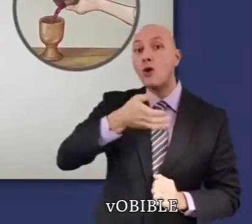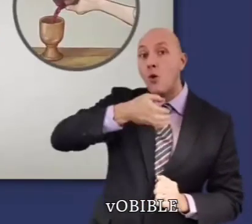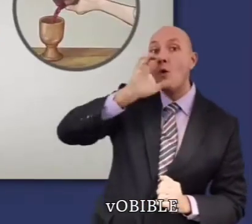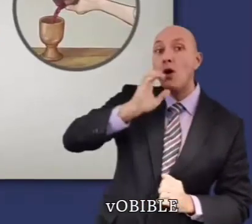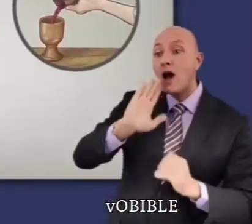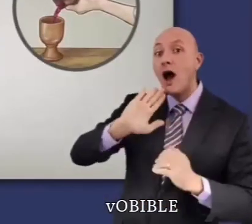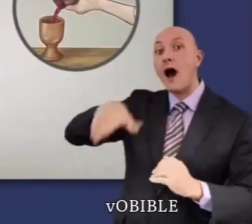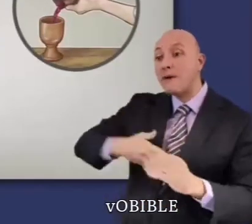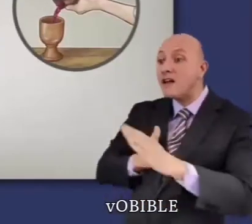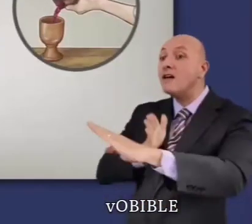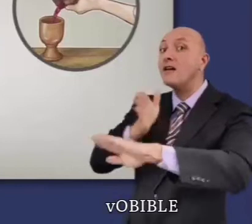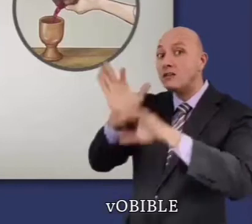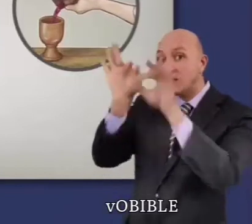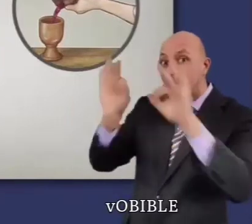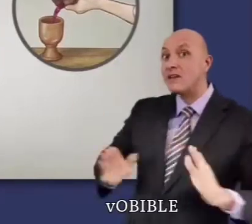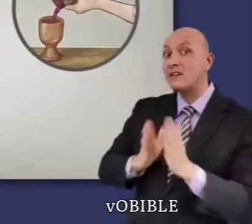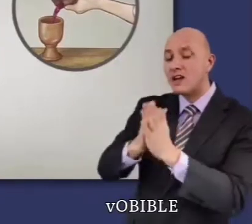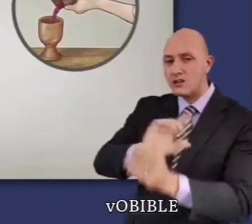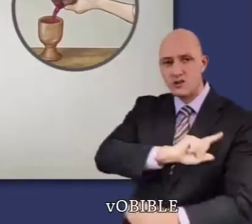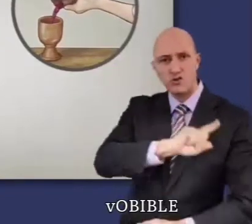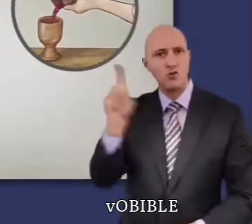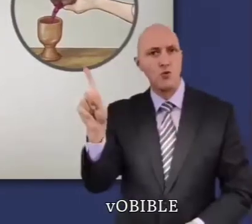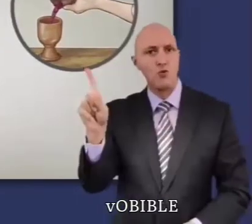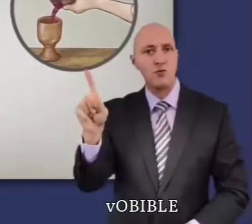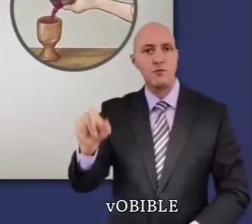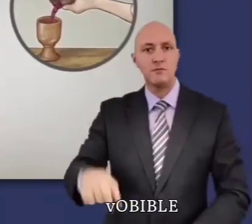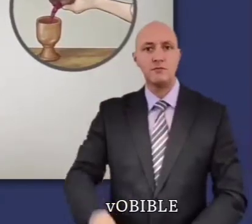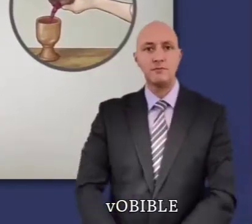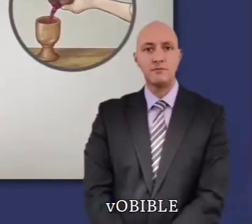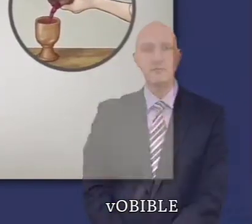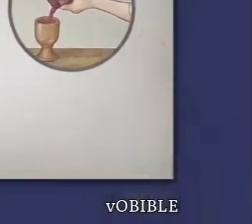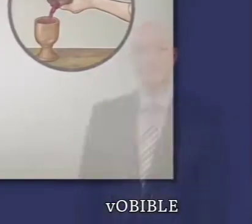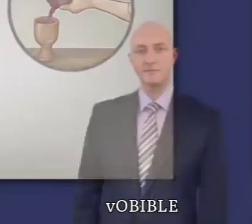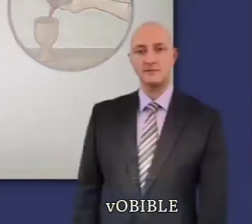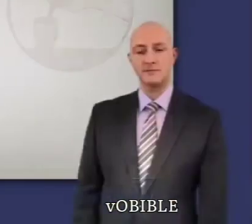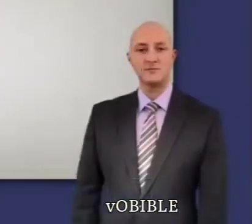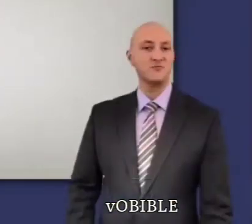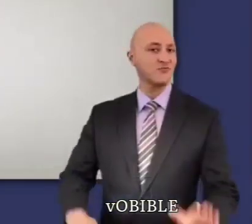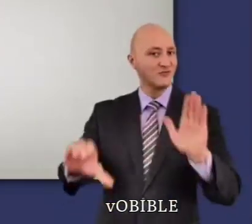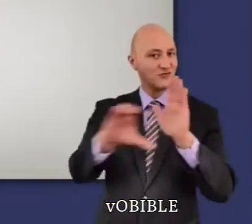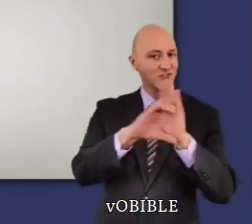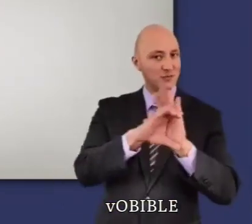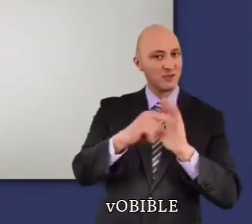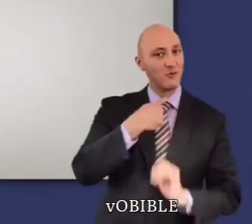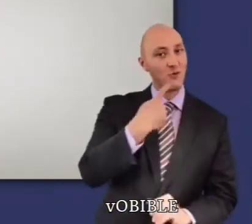Nadab et Abihu, parce qu'ils ont offert un feu ou de l'encens non autorisé.